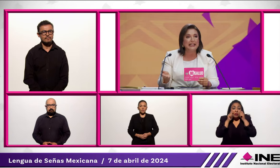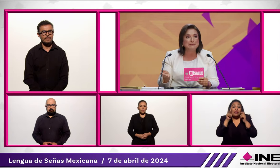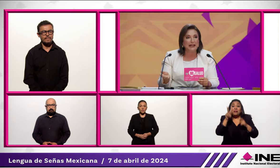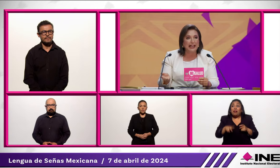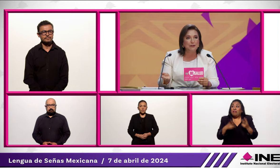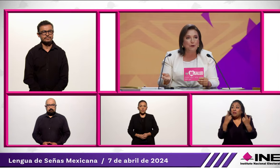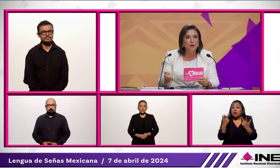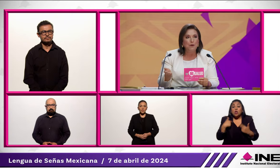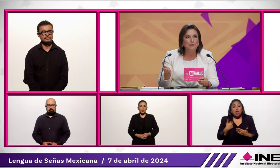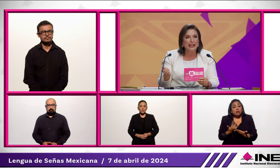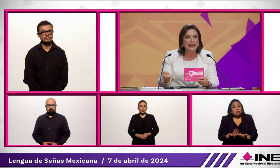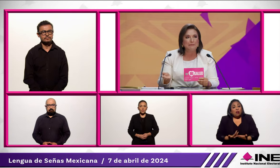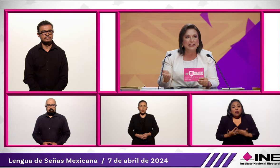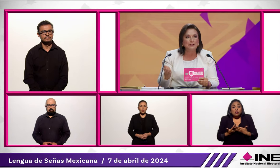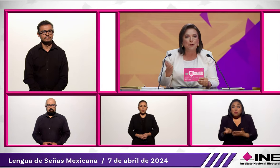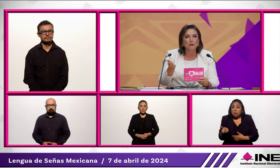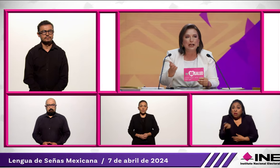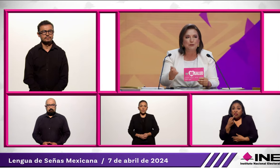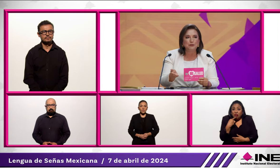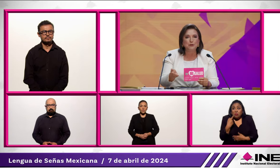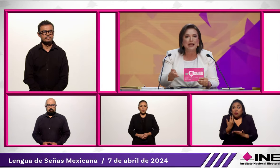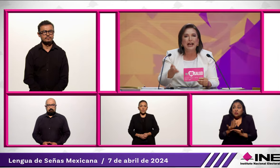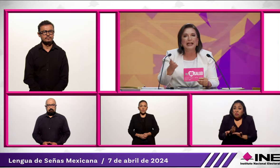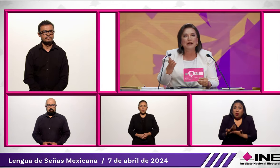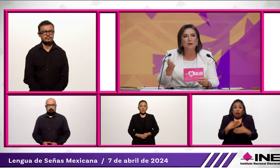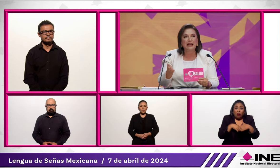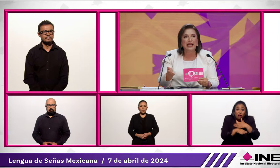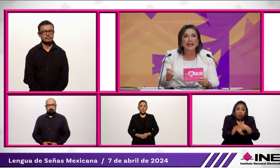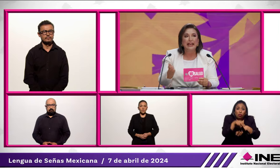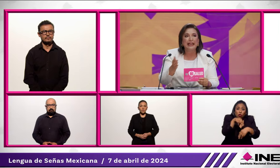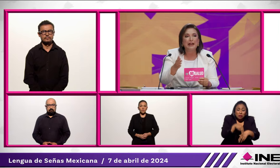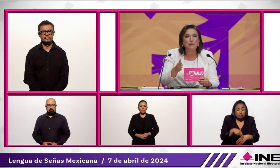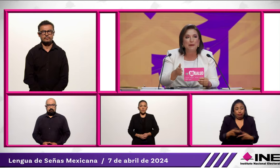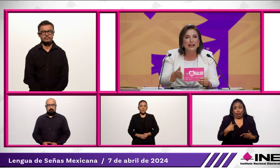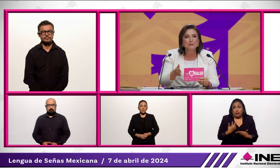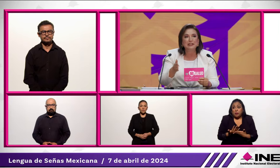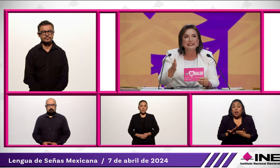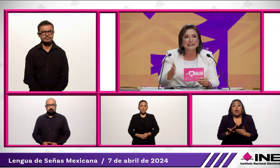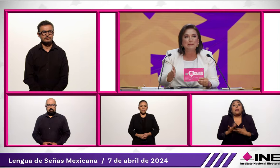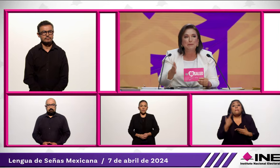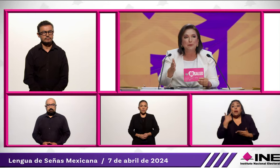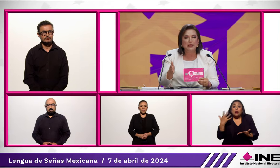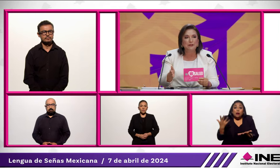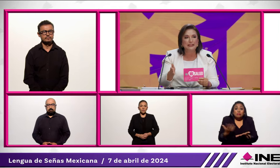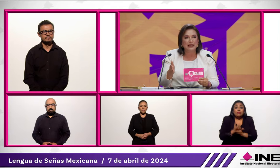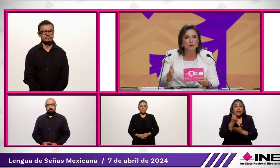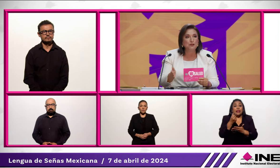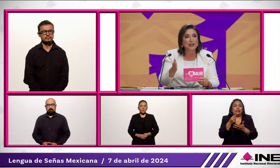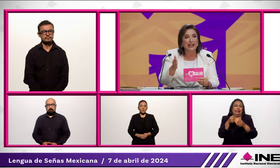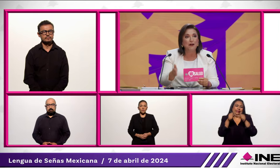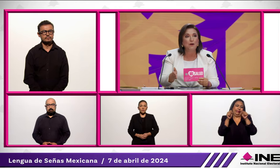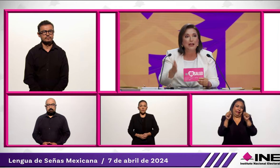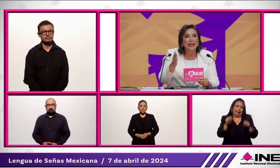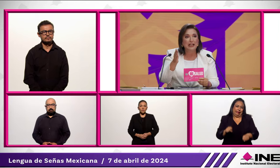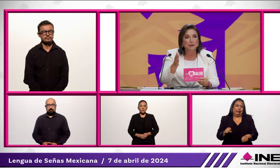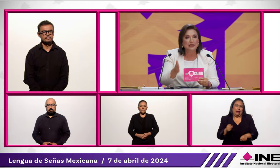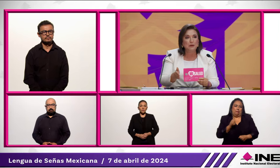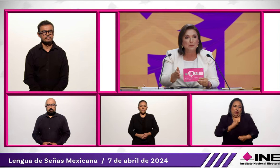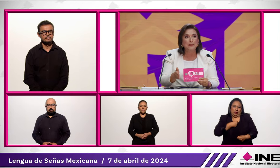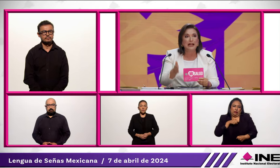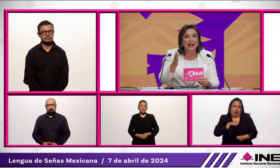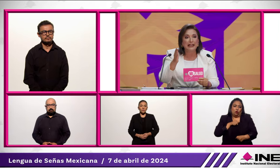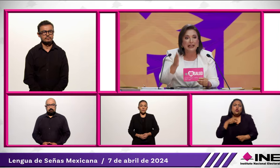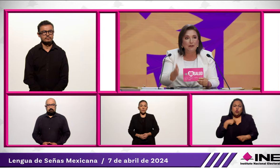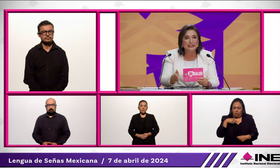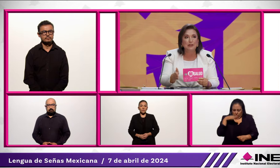puede seguir esperando un medicamento, una consulta, en lo que recuperamos el sistema público de salud. Yo creo en la